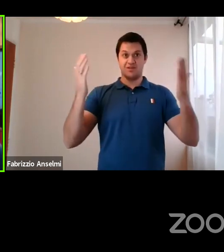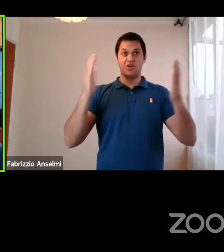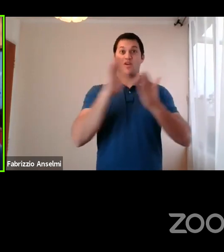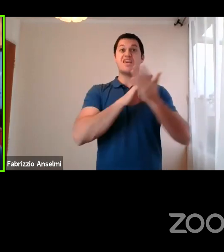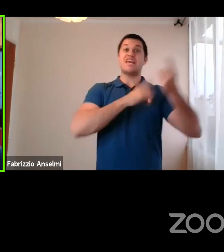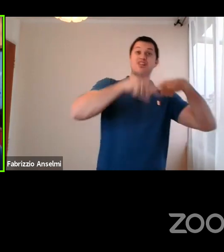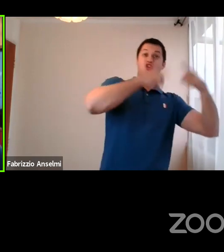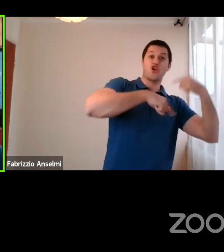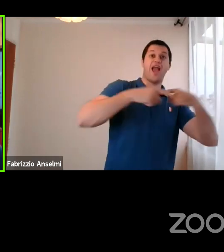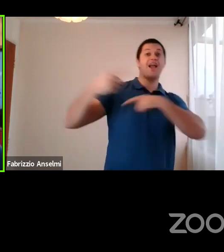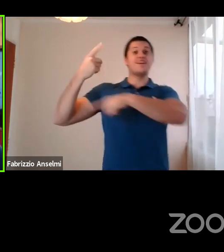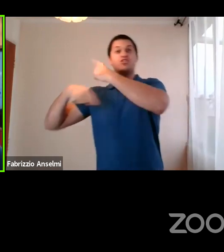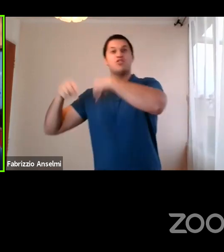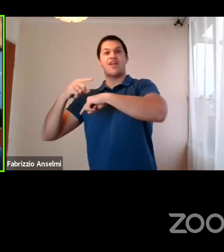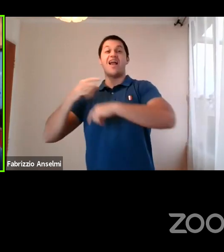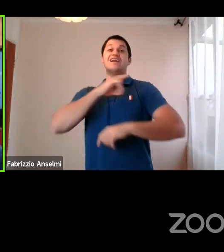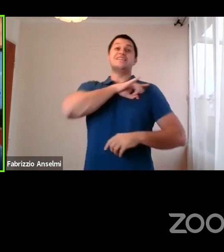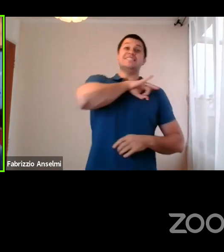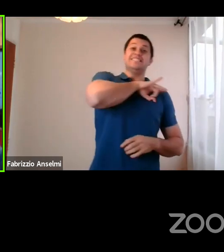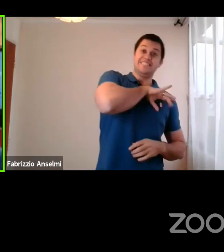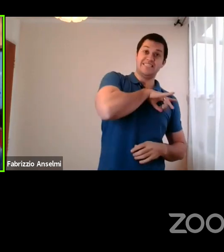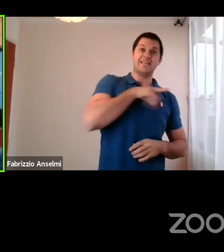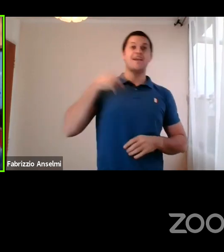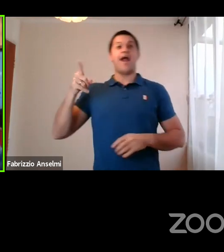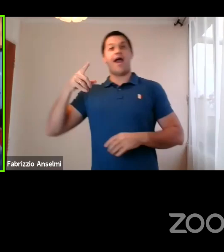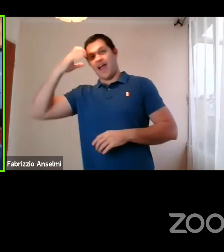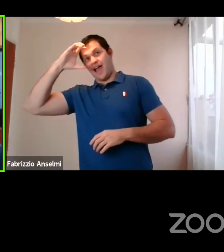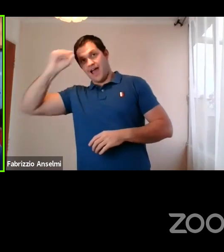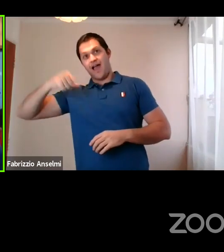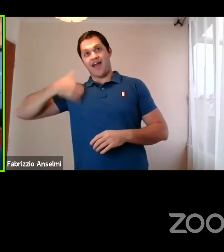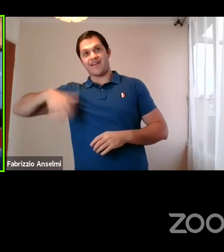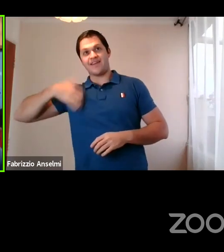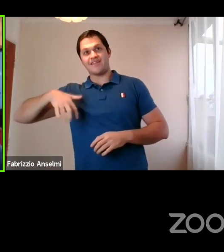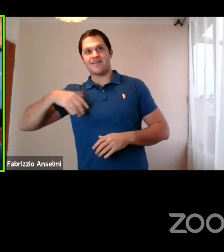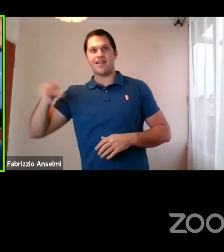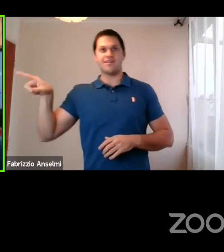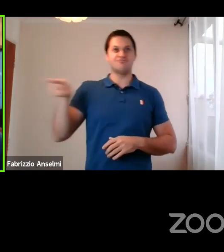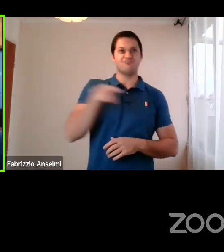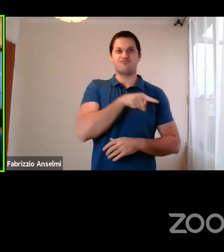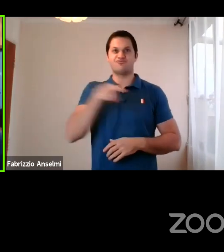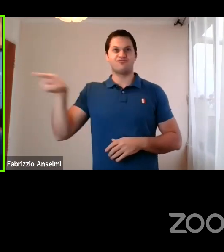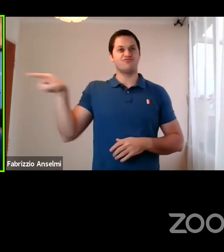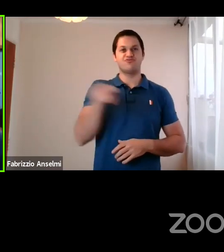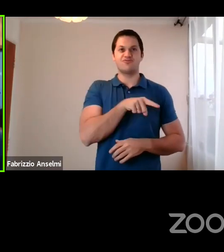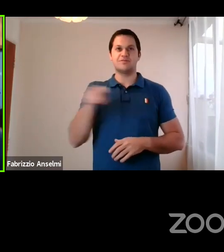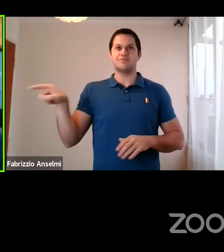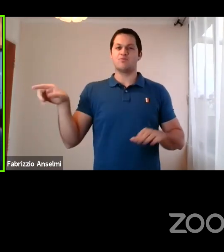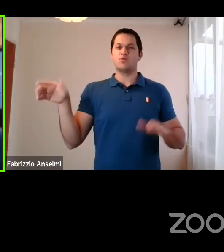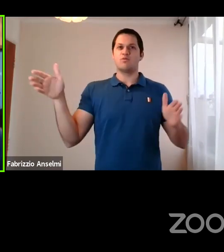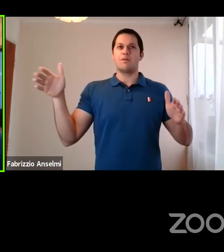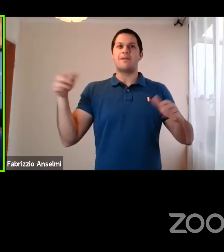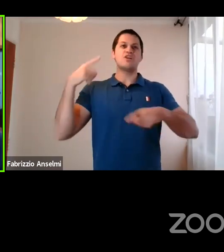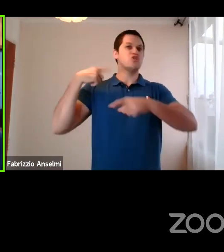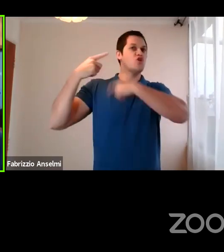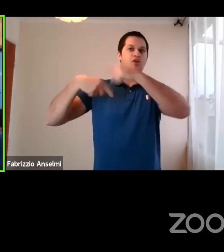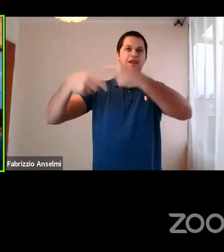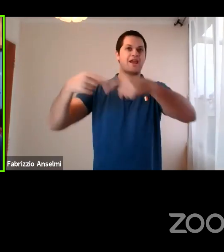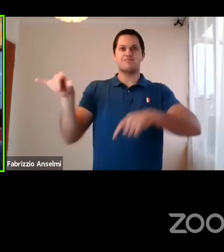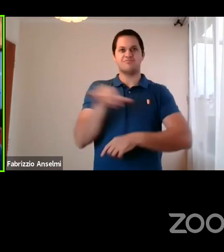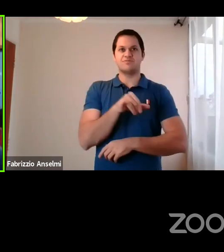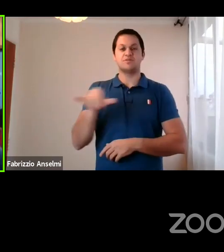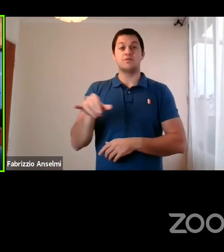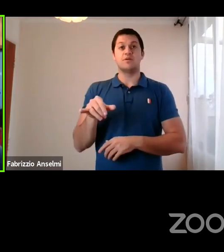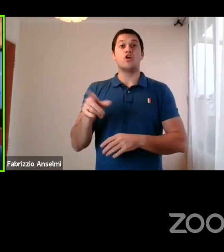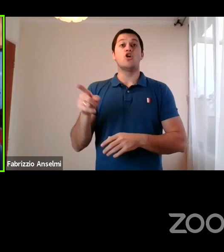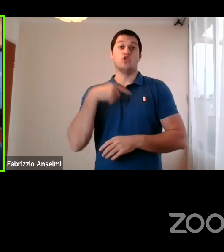la hipótesis que yo quiero plantear es que hemos sido influidos por los argentinos, ¿ya? En Argentina, como